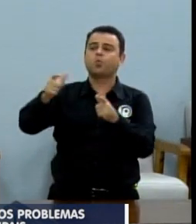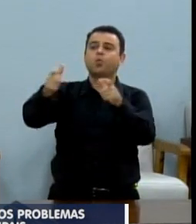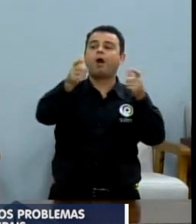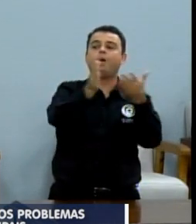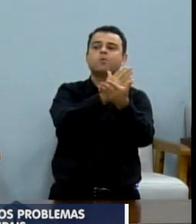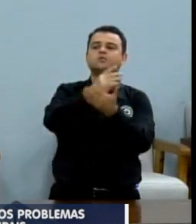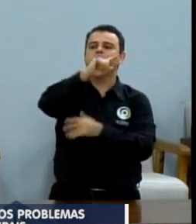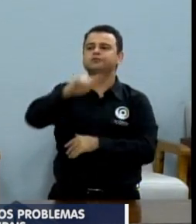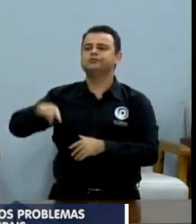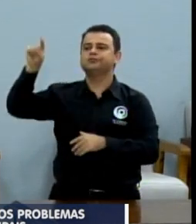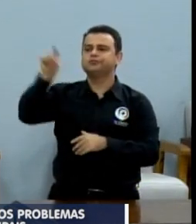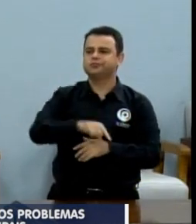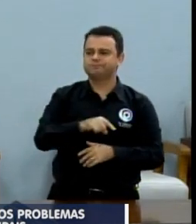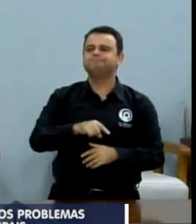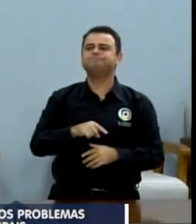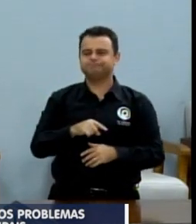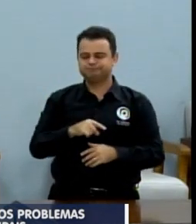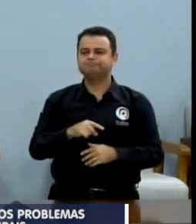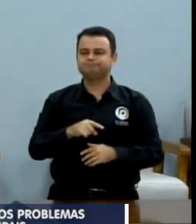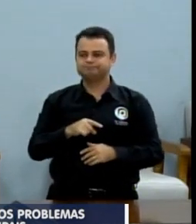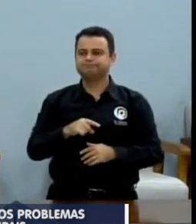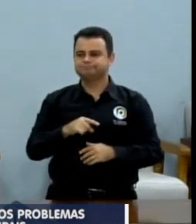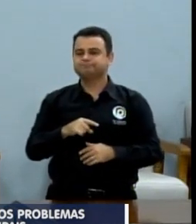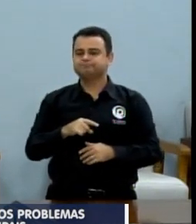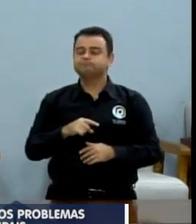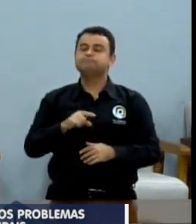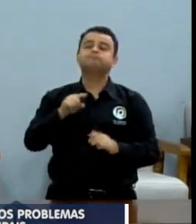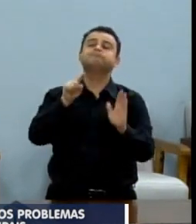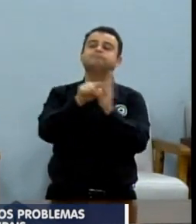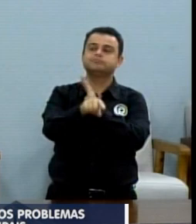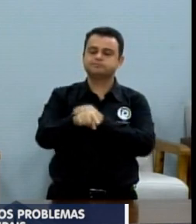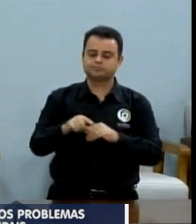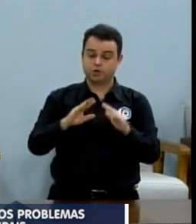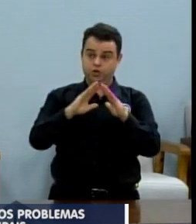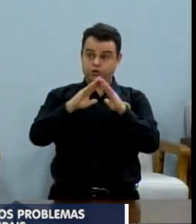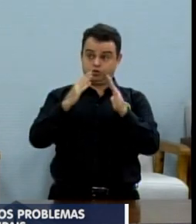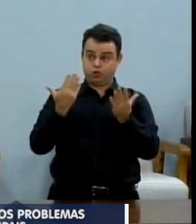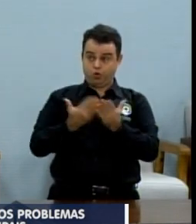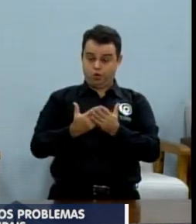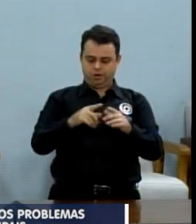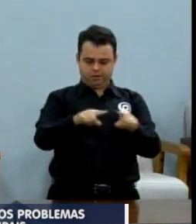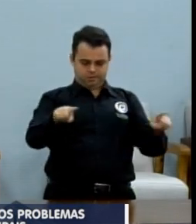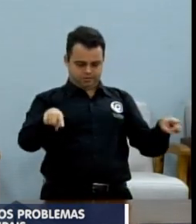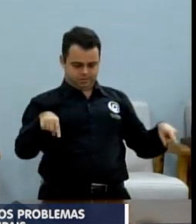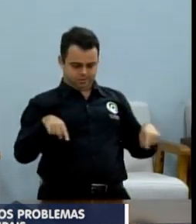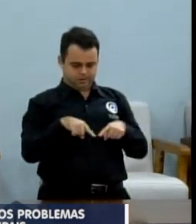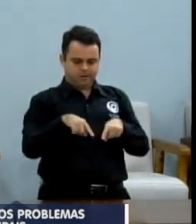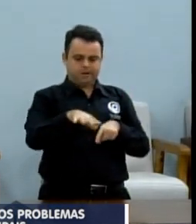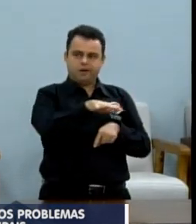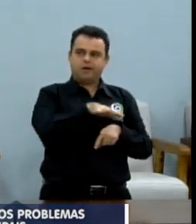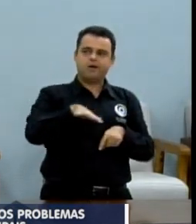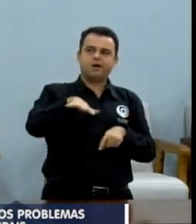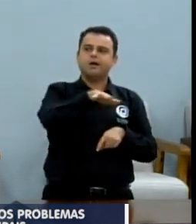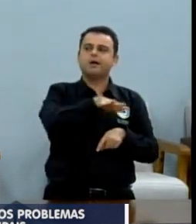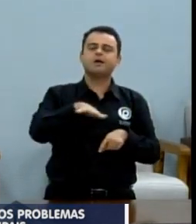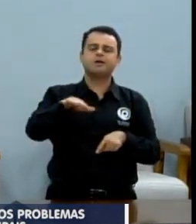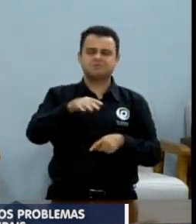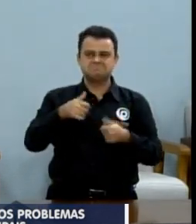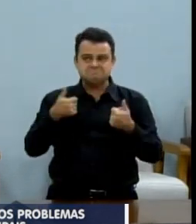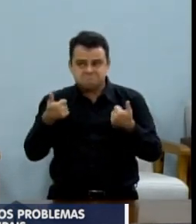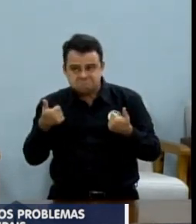escolar das crianças Como que tá o espaço físico das escolas a maioria